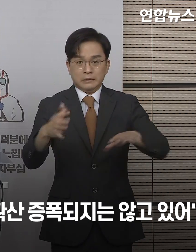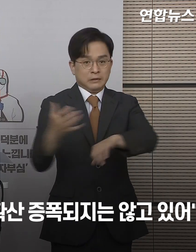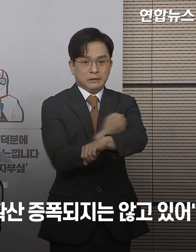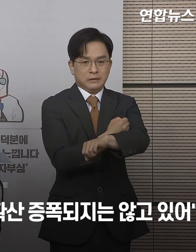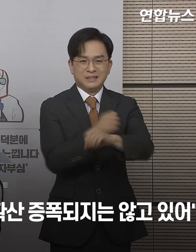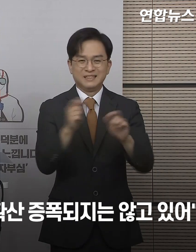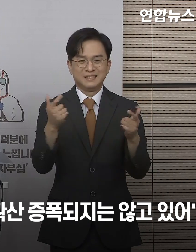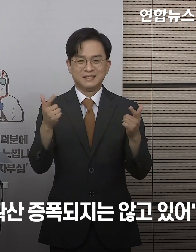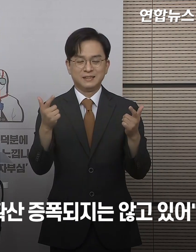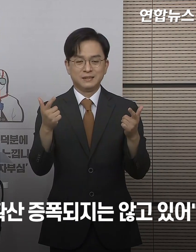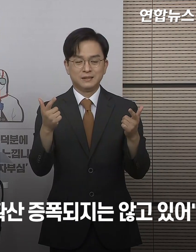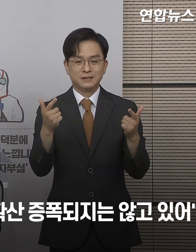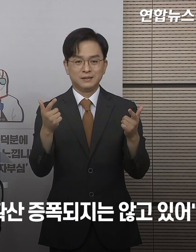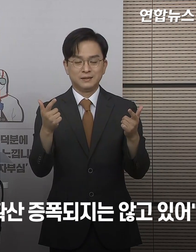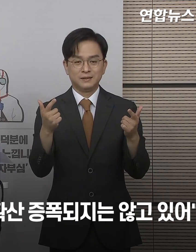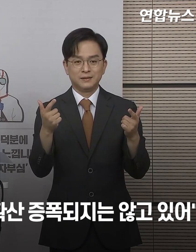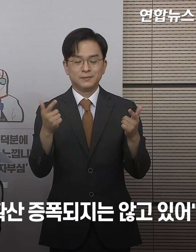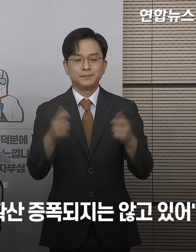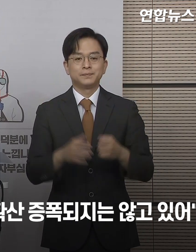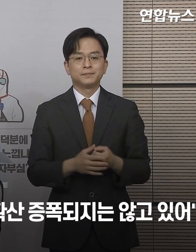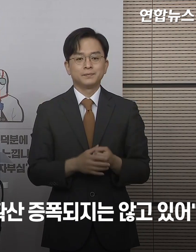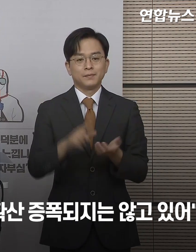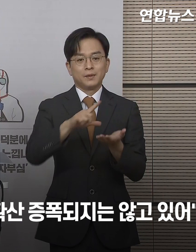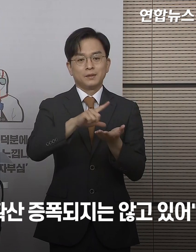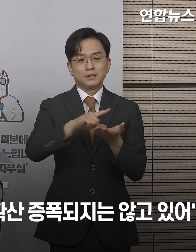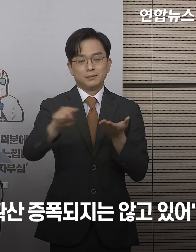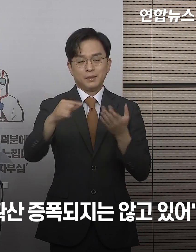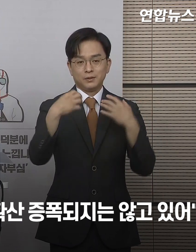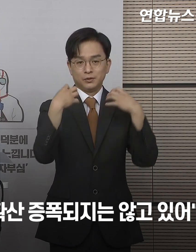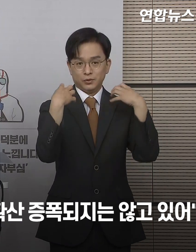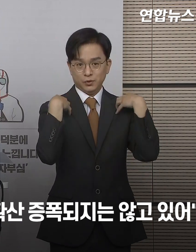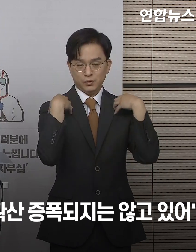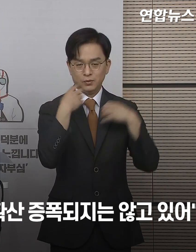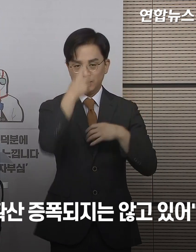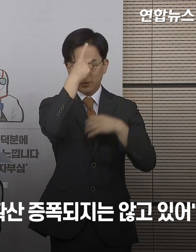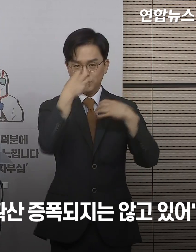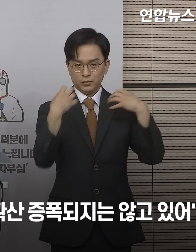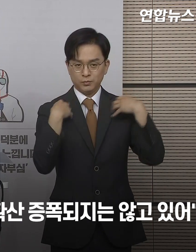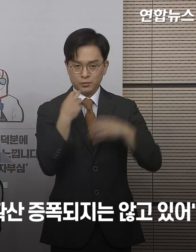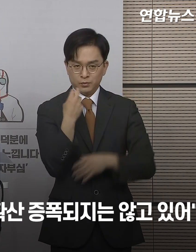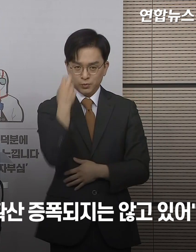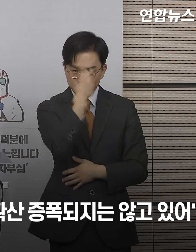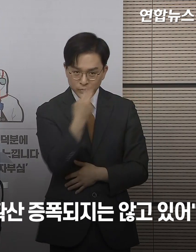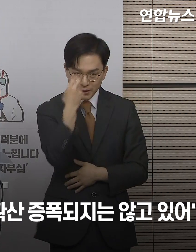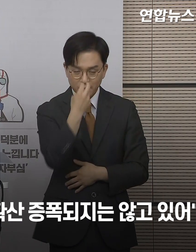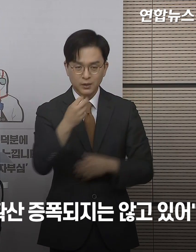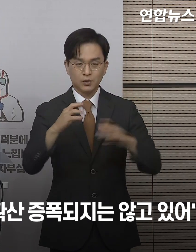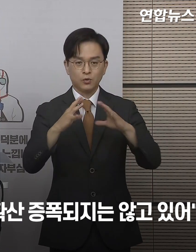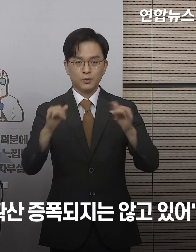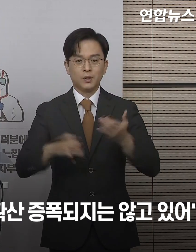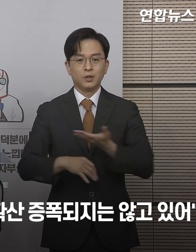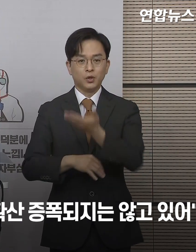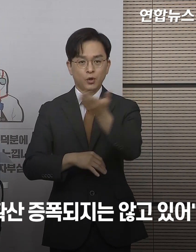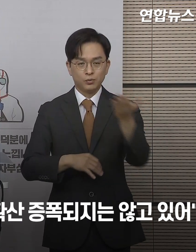있지 않습니다. 지자체와 방역당국의 빠른 추적과 국민들의 방역수칙